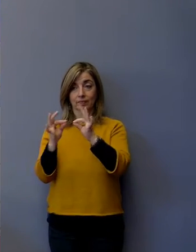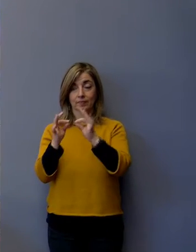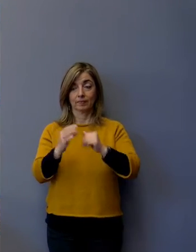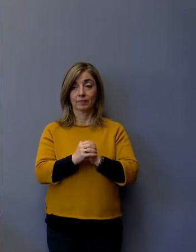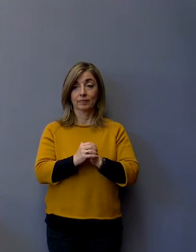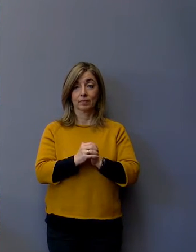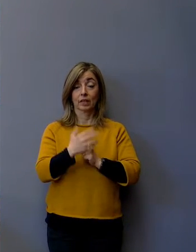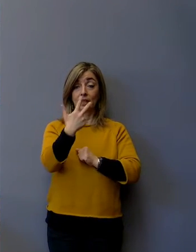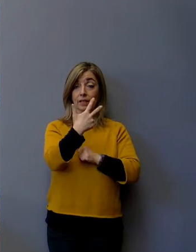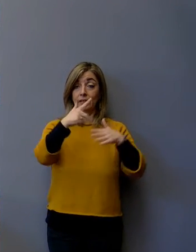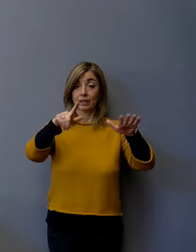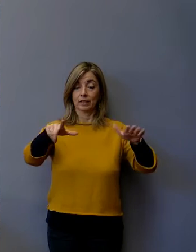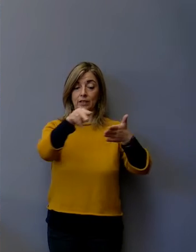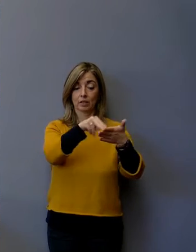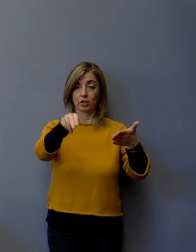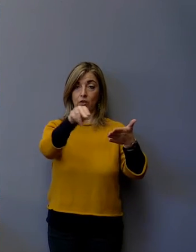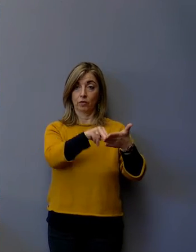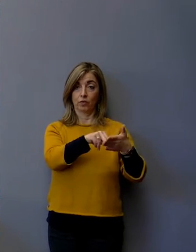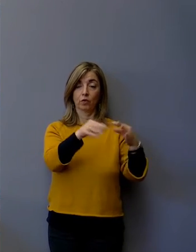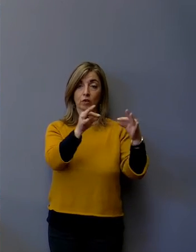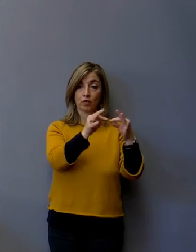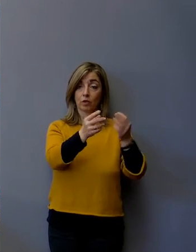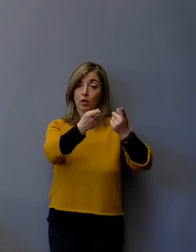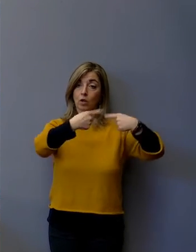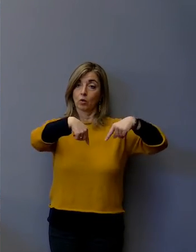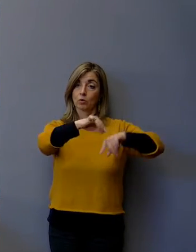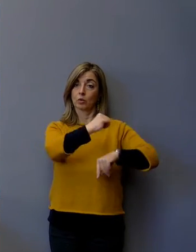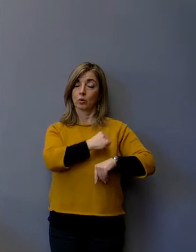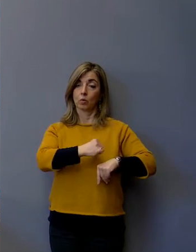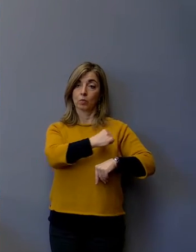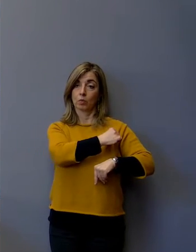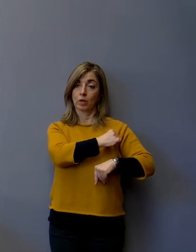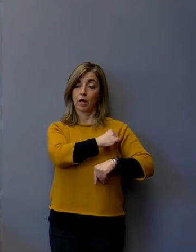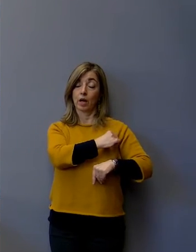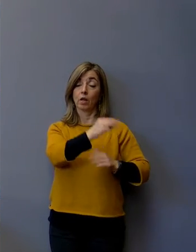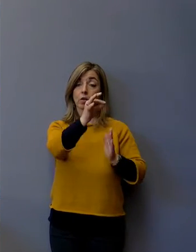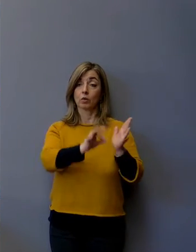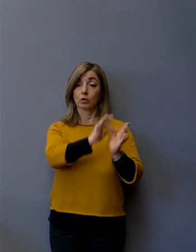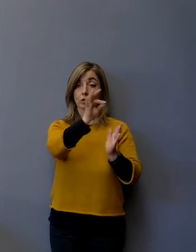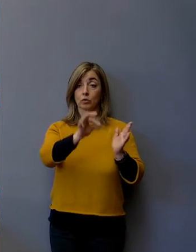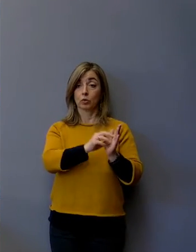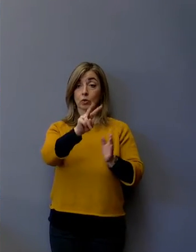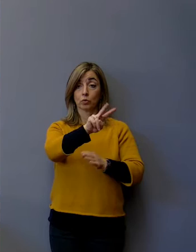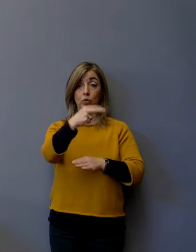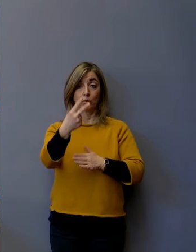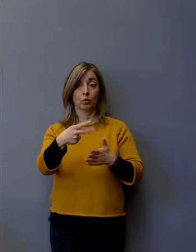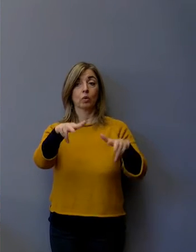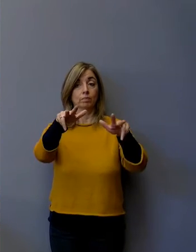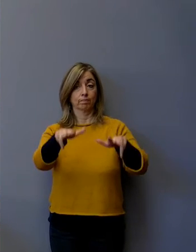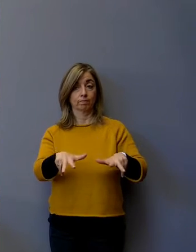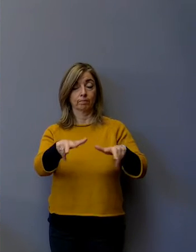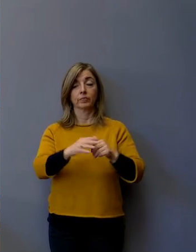37 voti favorevoli il consiglio comunale approva l'ordine del giorno numero 202 pongo ora